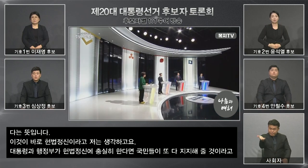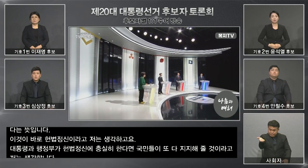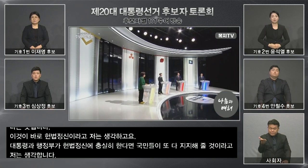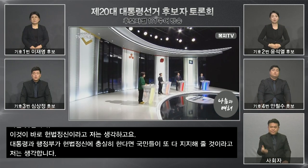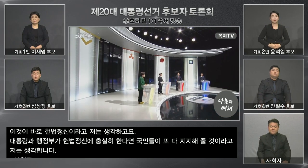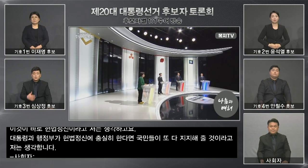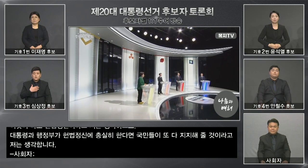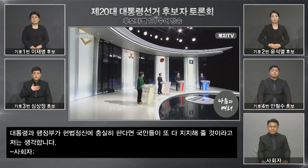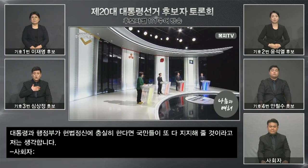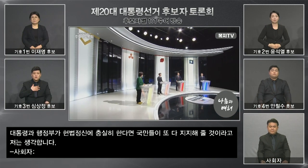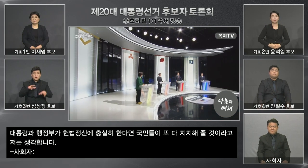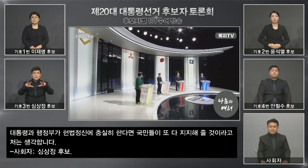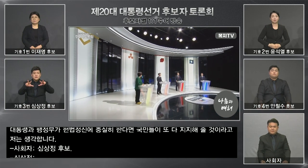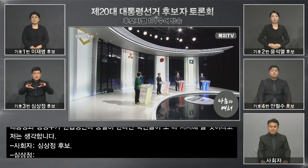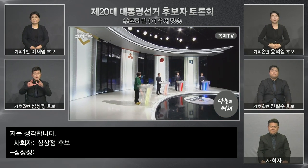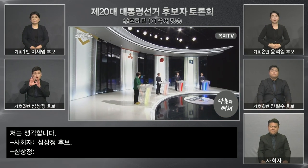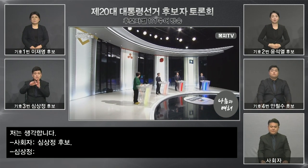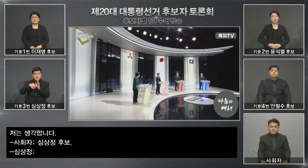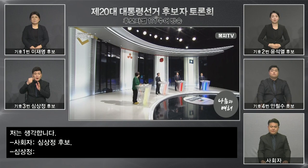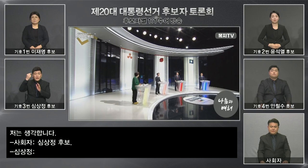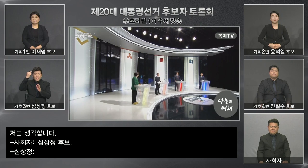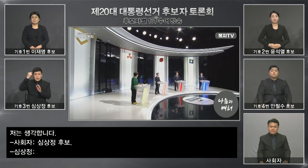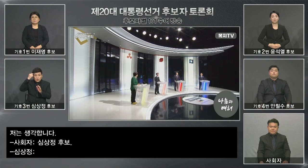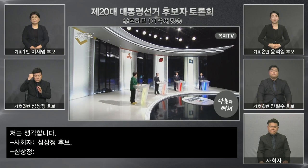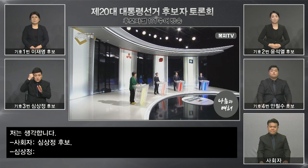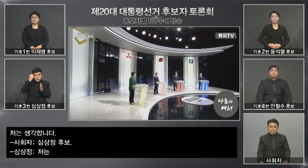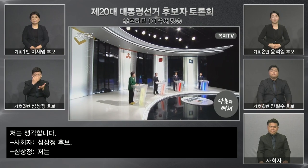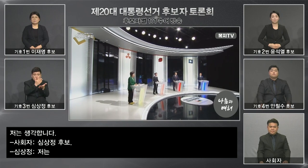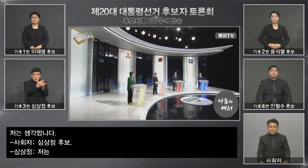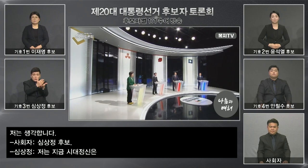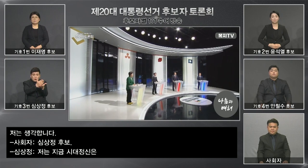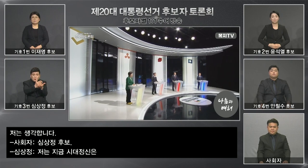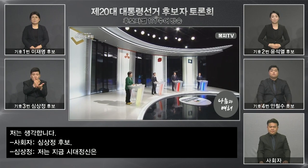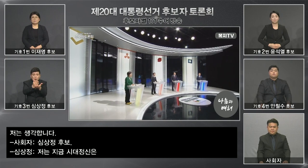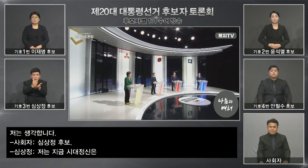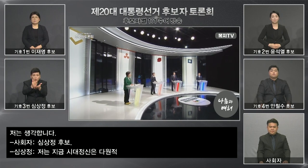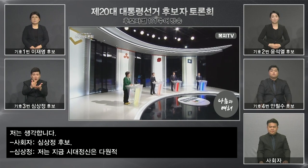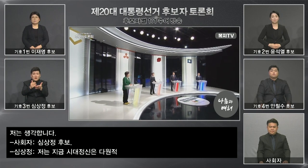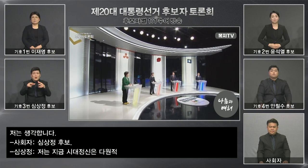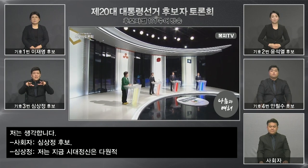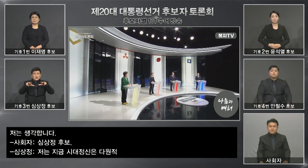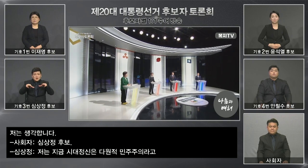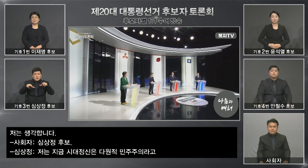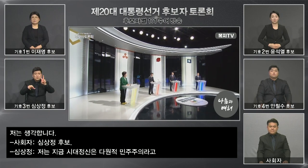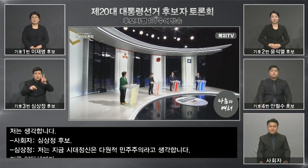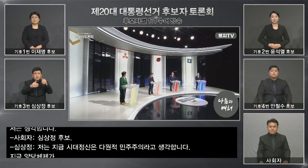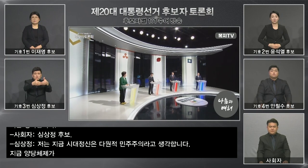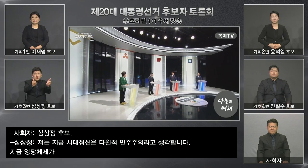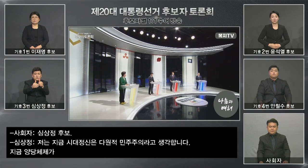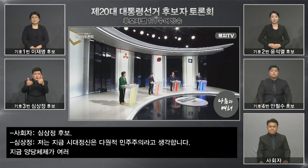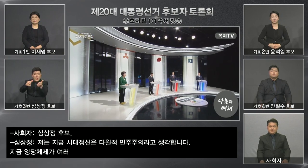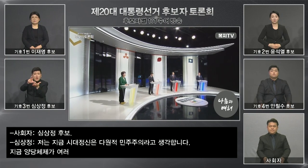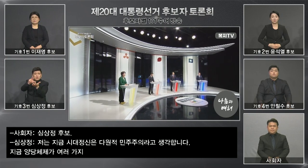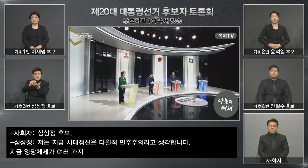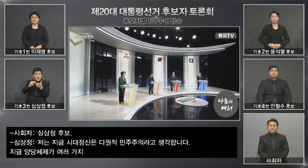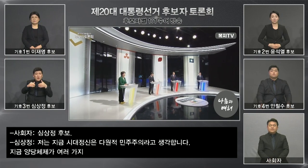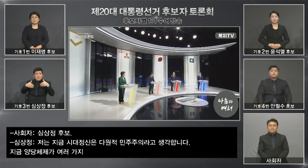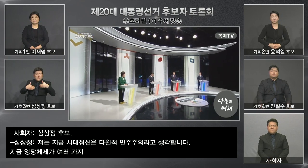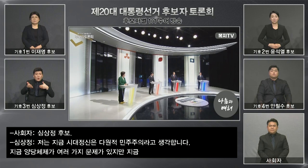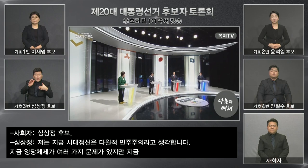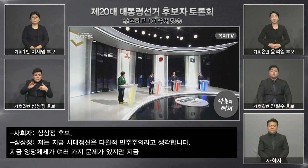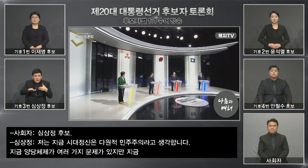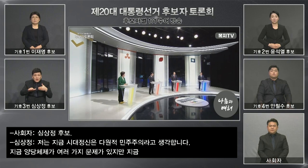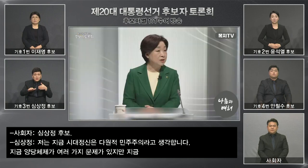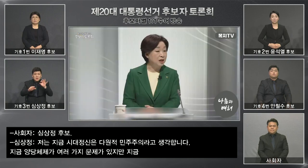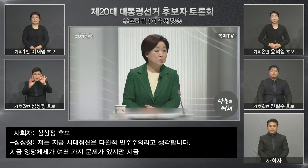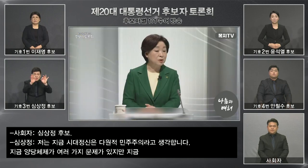저는 지금 시대정신은 다원적 민주주의라고 생각합니다. 지금 양당 체제가 여러 가지 문제가 있지만 지금 한 10% 국민만 대변하고